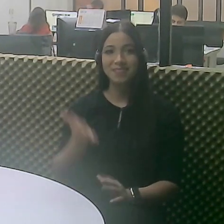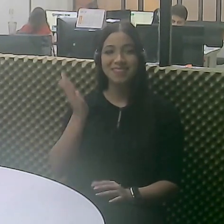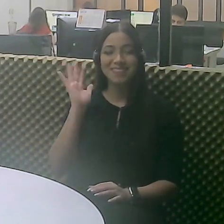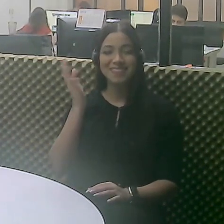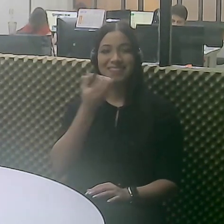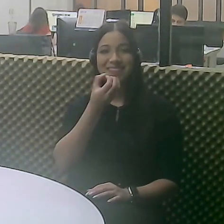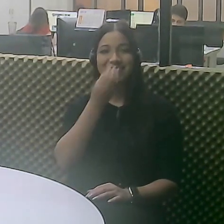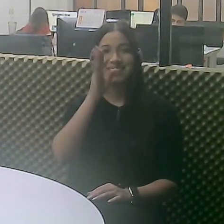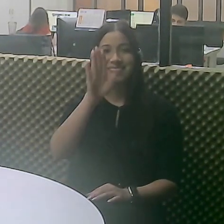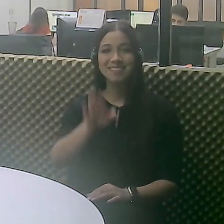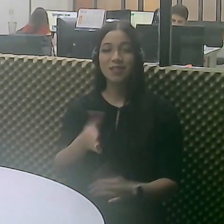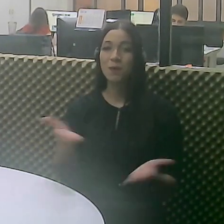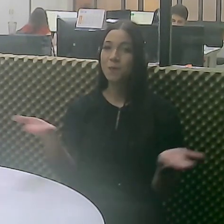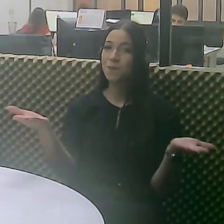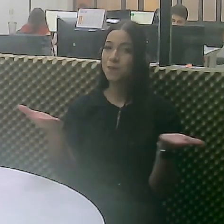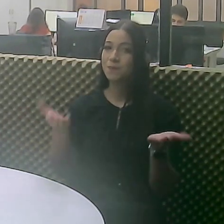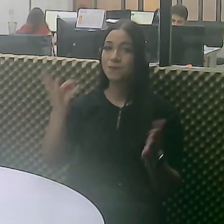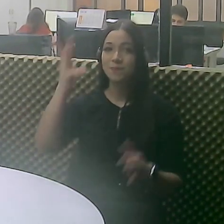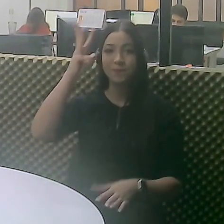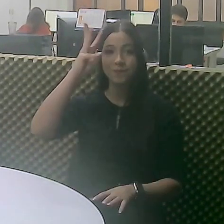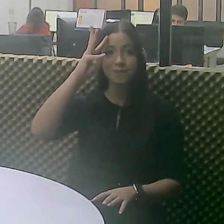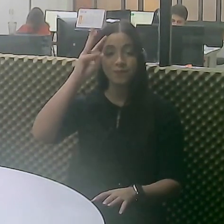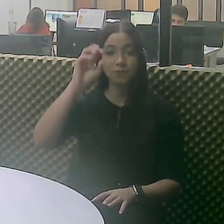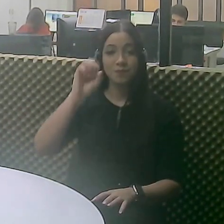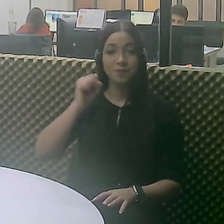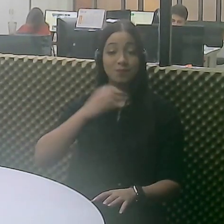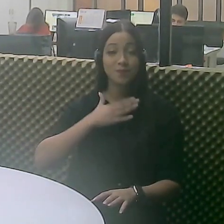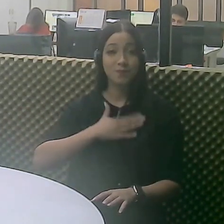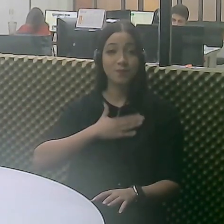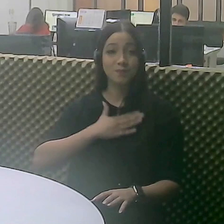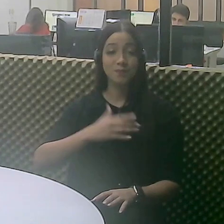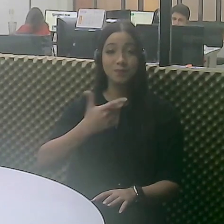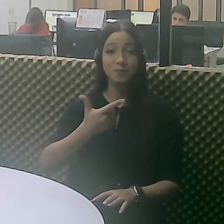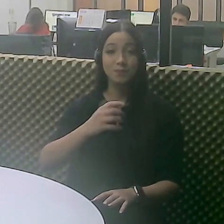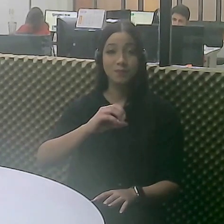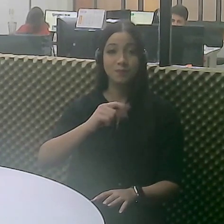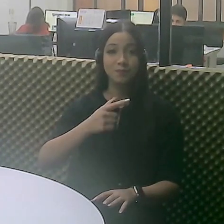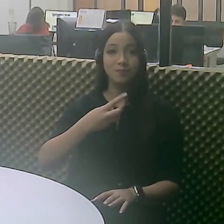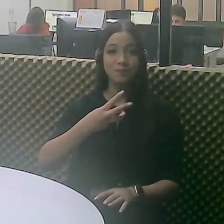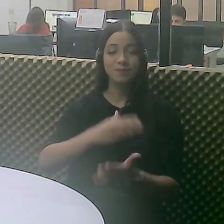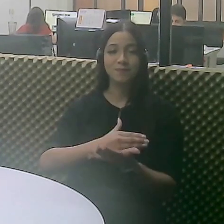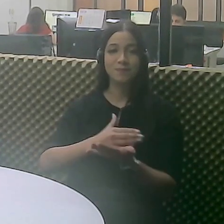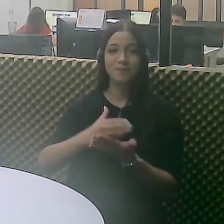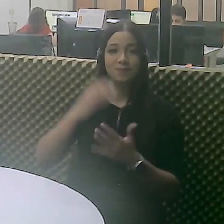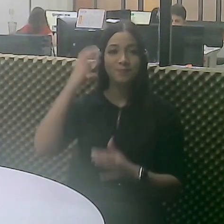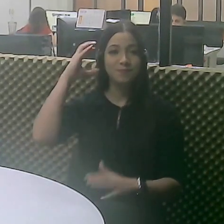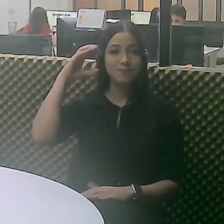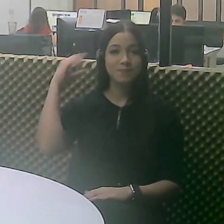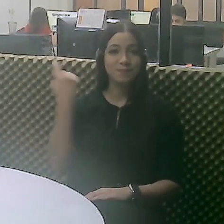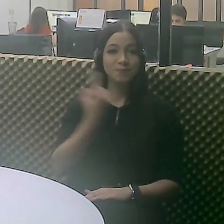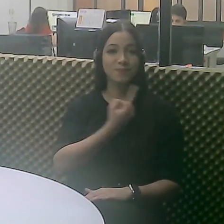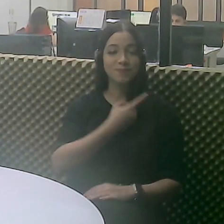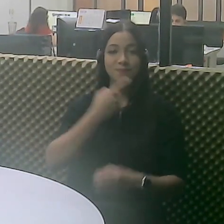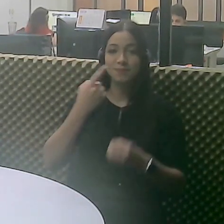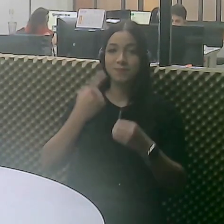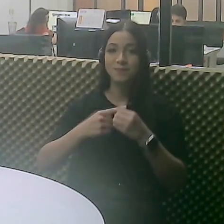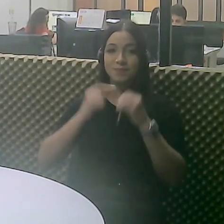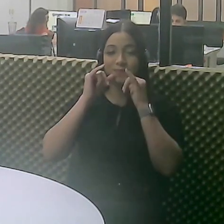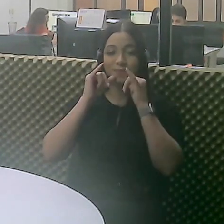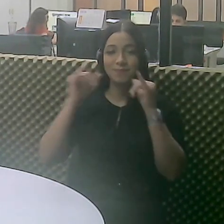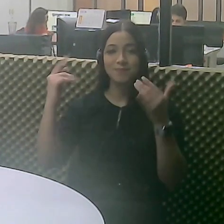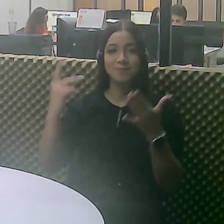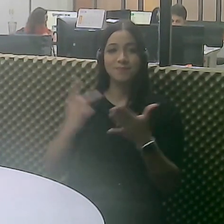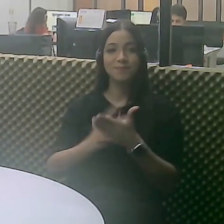Olá, boa tarde. Hoje é terça-feira, dia 8 de agosto de 2023. Está no ar a Rádio Nossa Cidade com um boletim de notícias sobre o que de